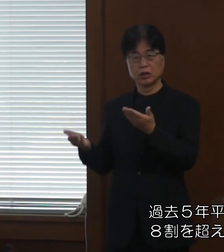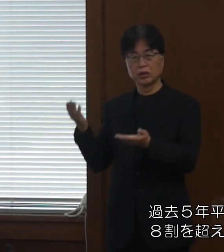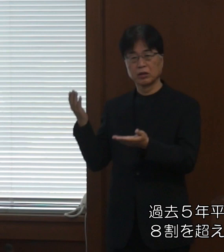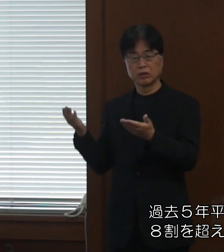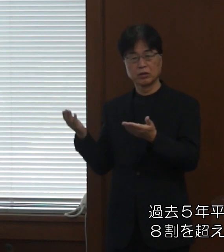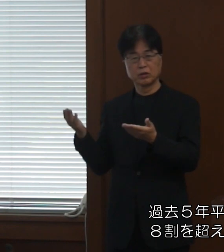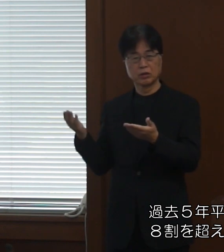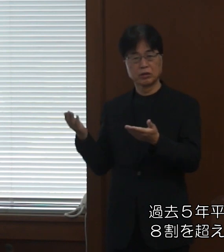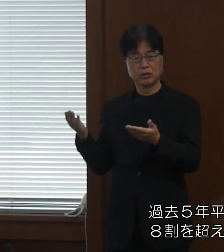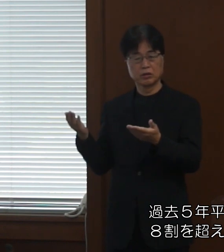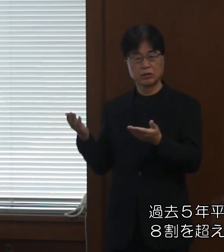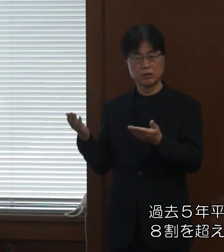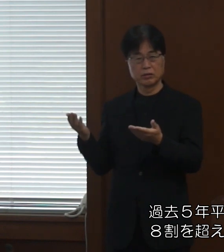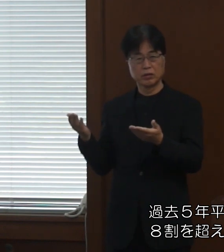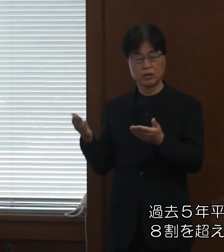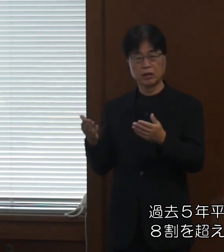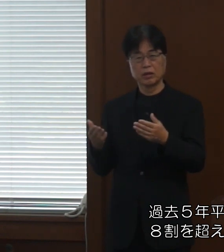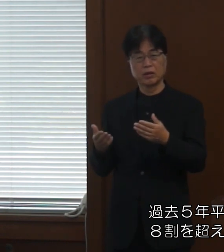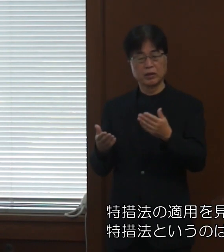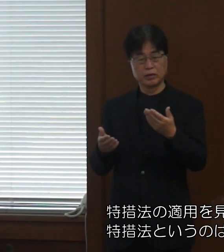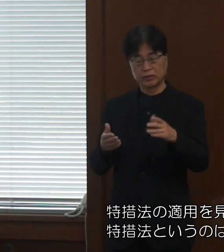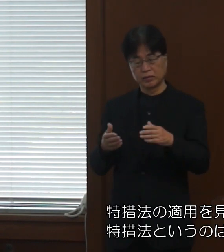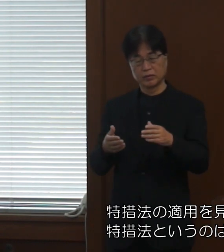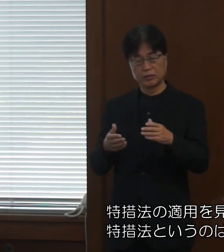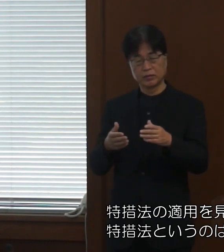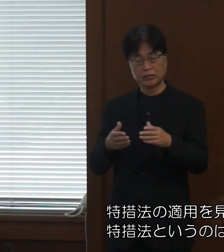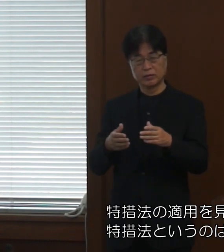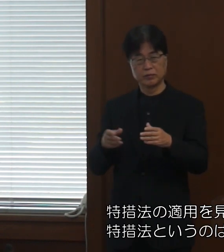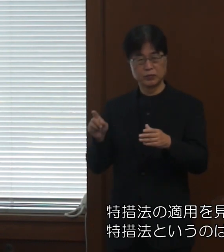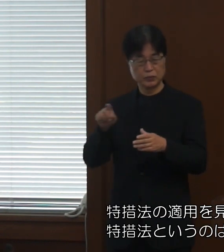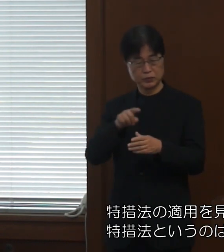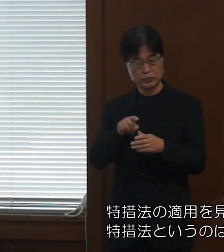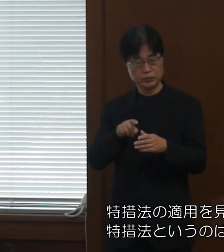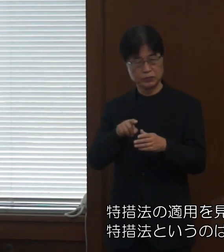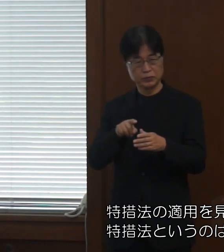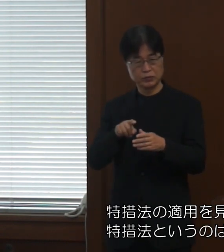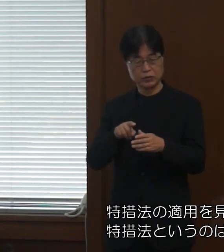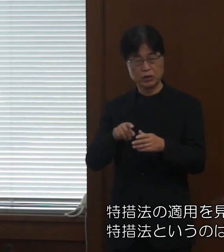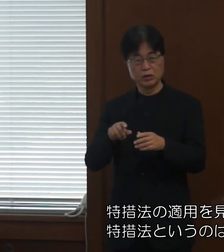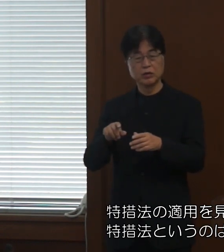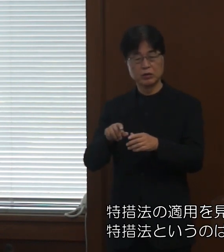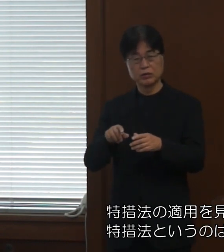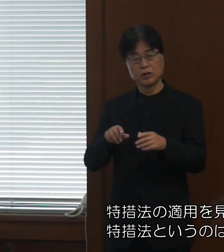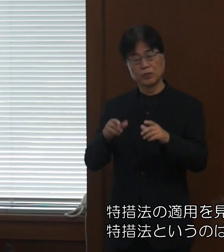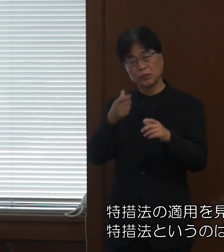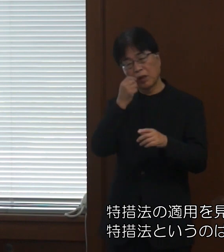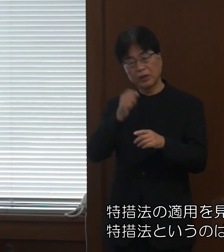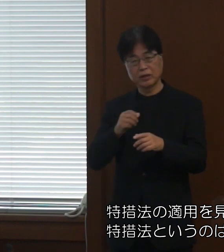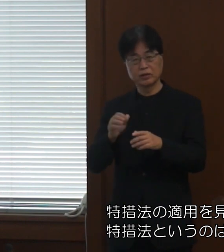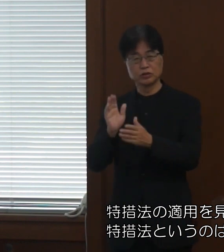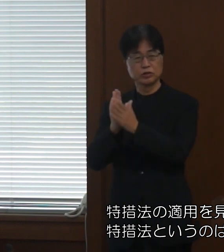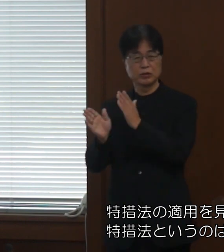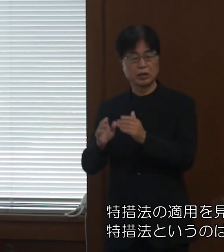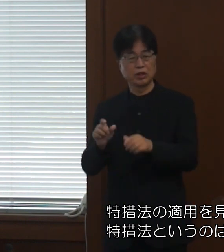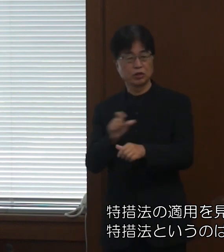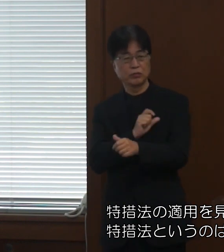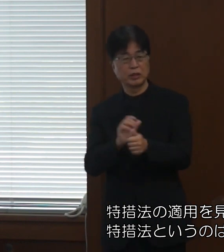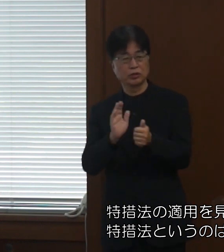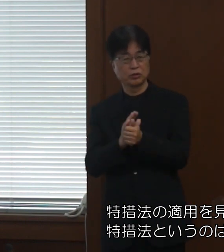と八王子が超えているということで特装の適用を見送ったと聞いております